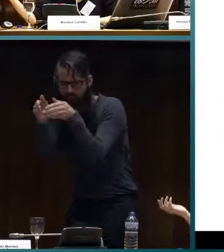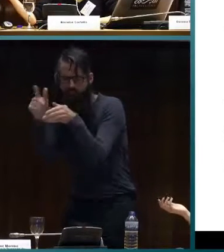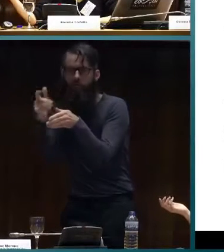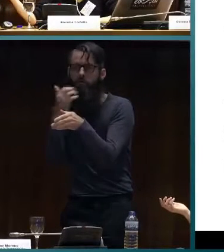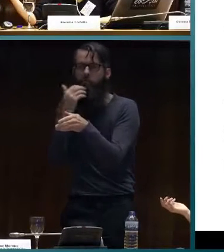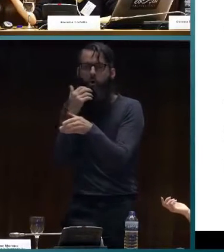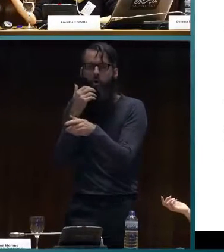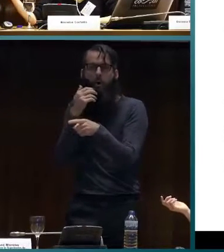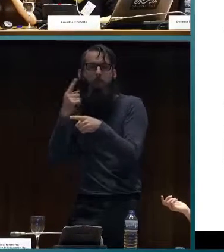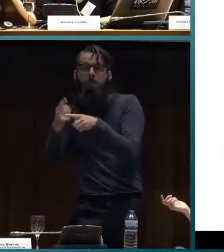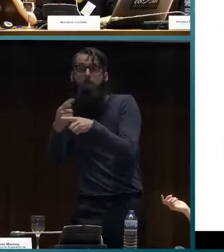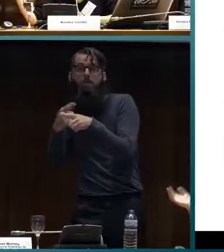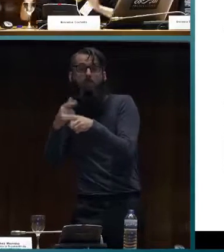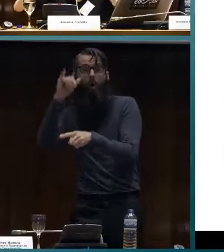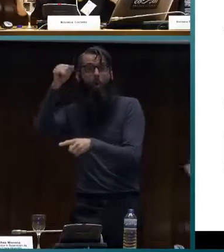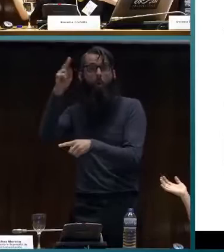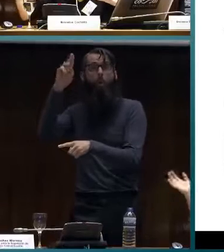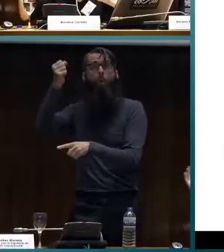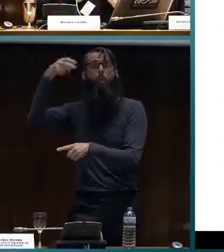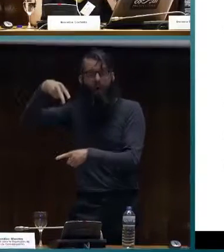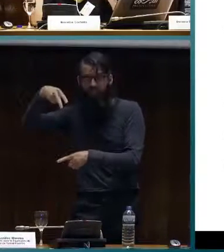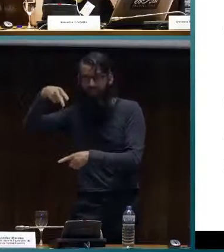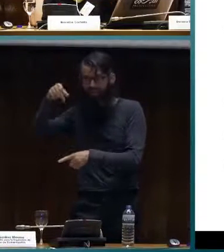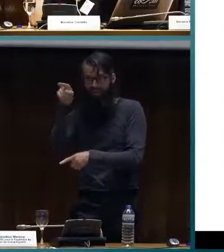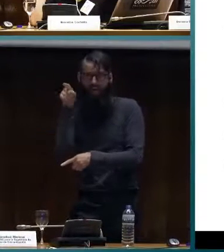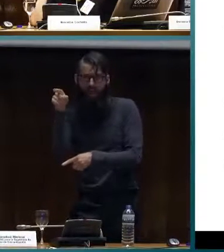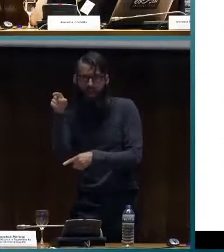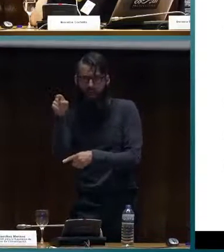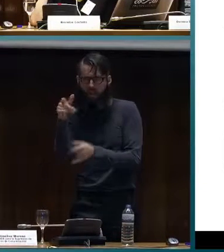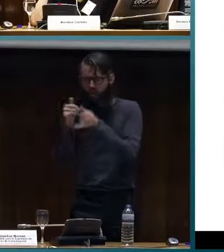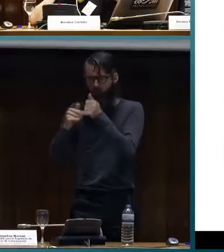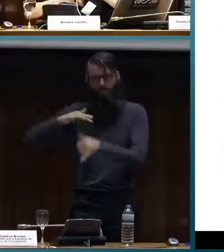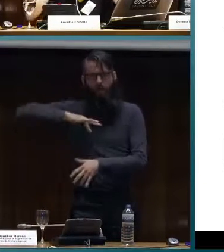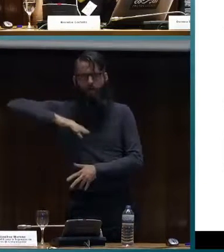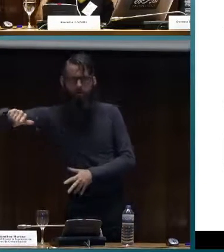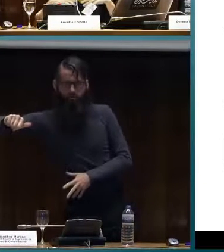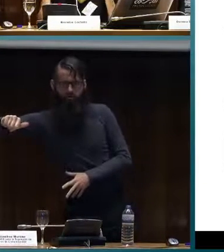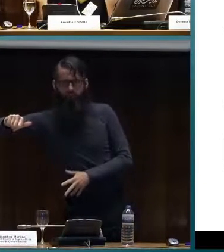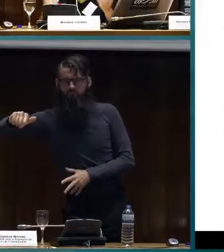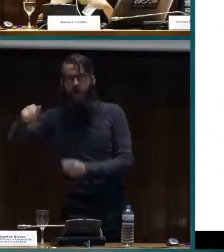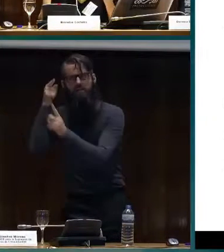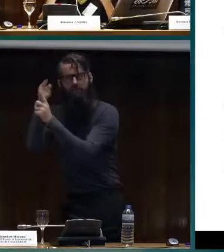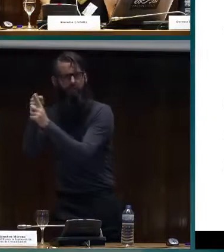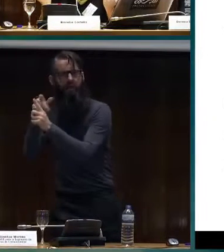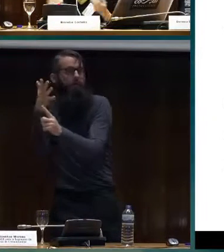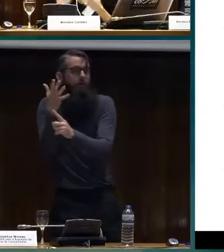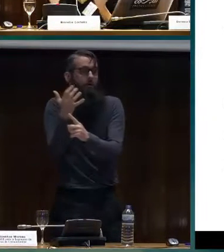robado la bicicleta». ¿Sí? Para que veáis el contraste con la frase de uno en la que tenemos una referencia impersonal